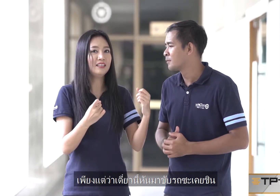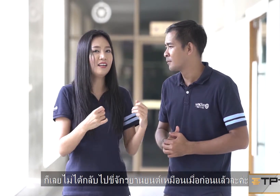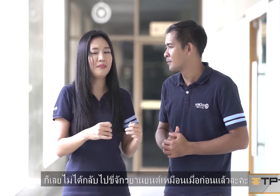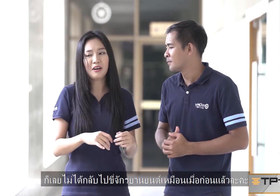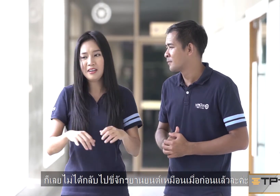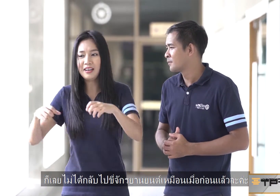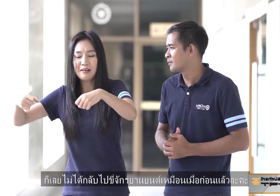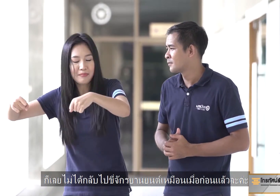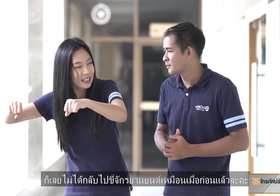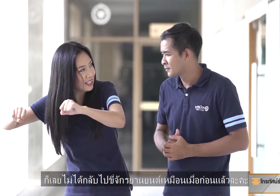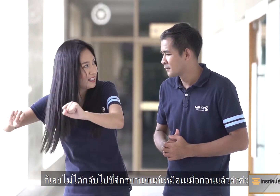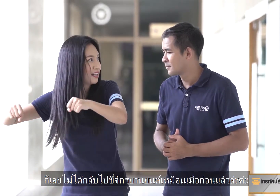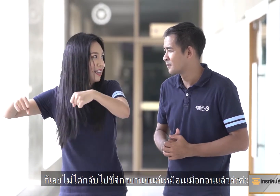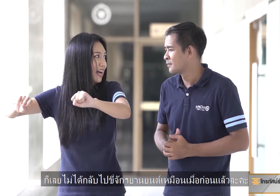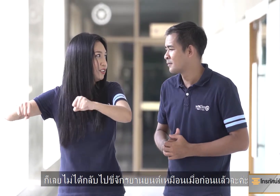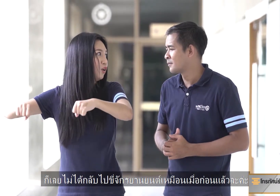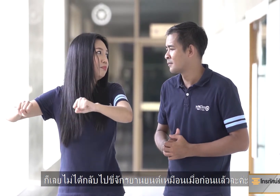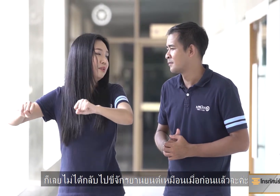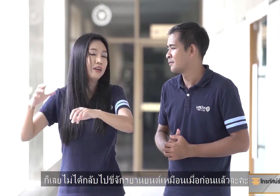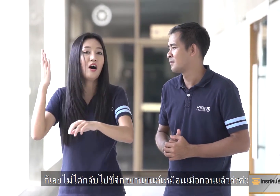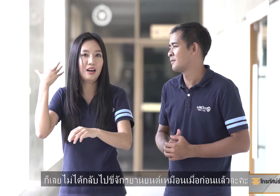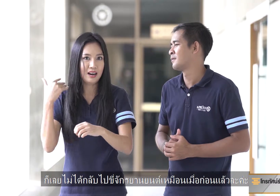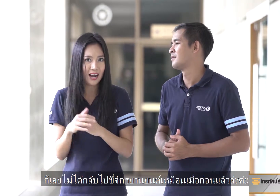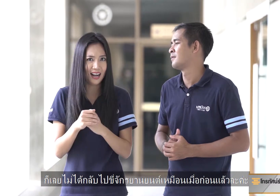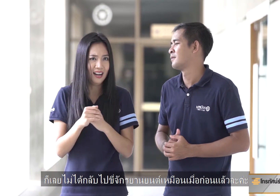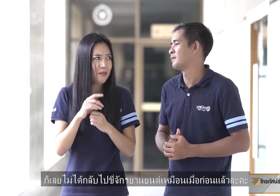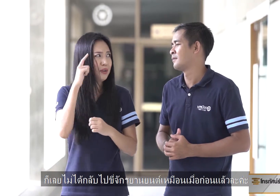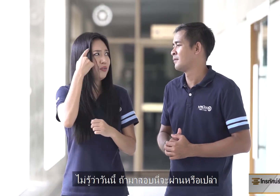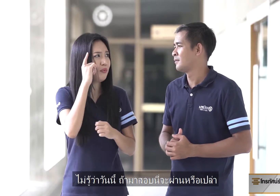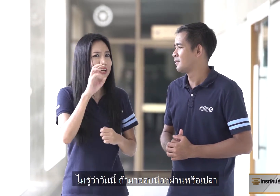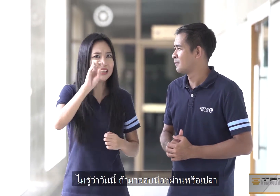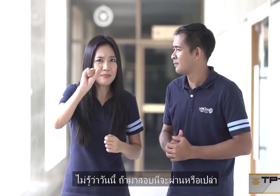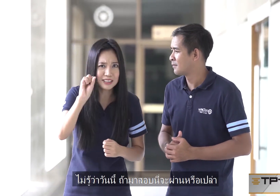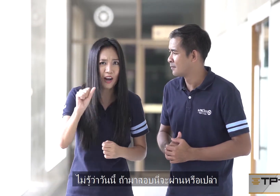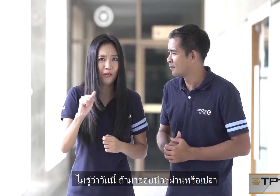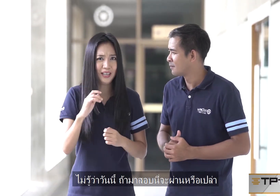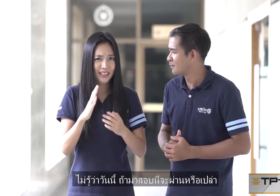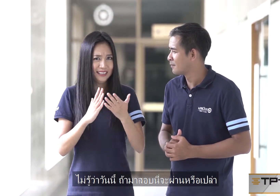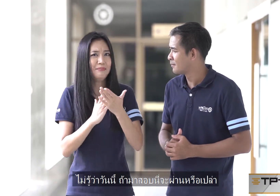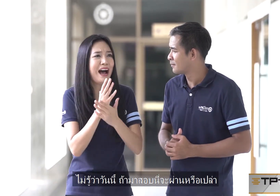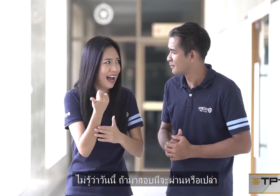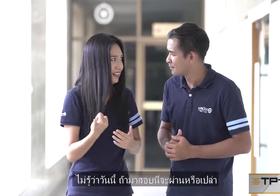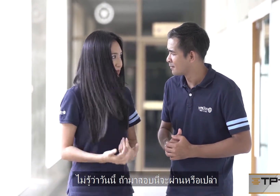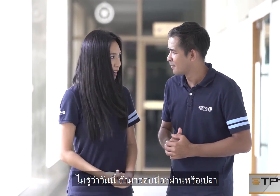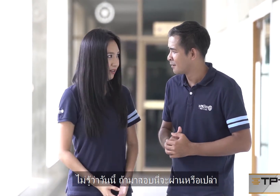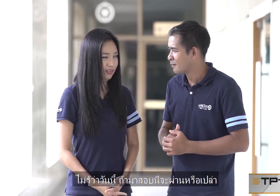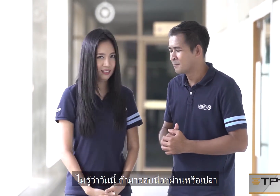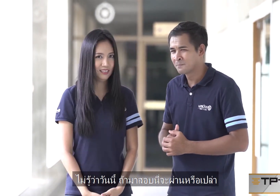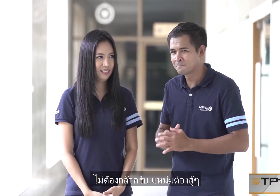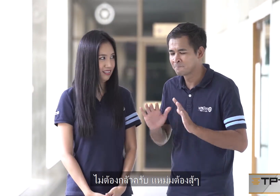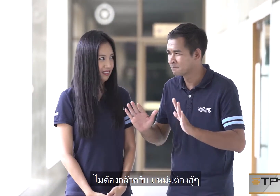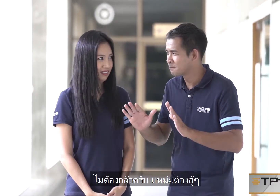ชินก็เลยไม่ค่อยได้กลับไปขี่จักรยานยนต์เหมือนเมื่อก่อนแล้วล่ะค่ะไม่รู้ว่าวันนี้ถ้ามาสอบเนี่ยจะผ่านหรือเปล่